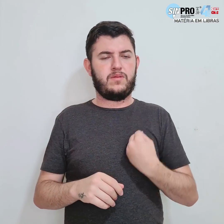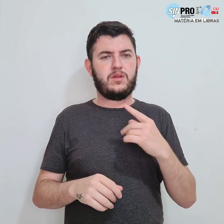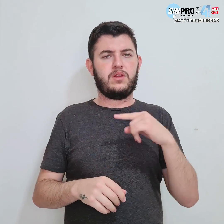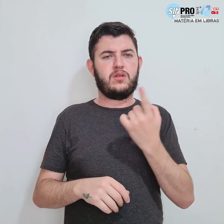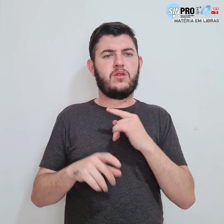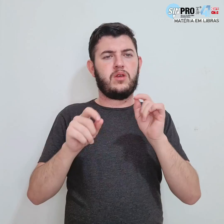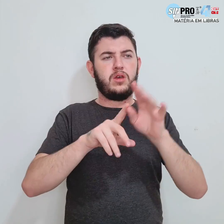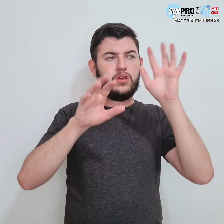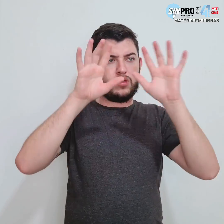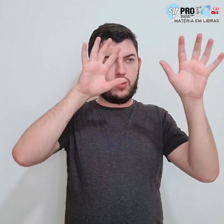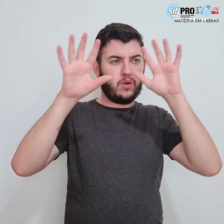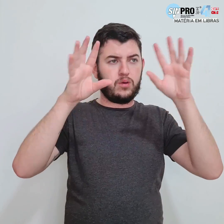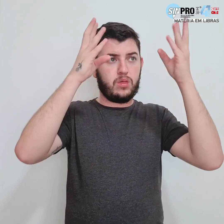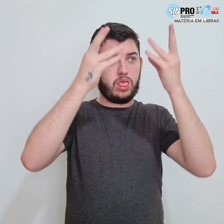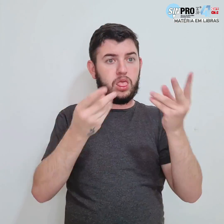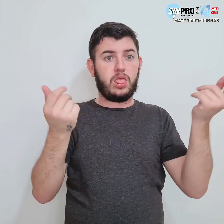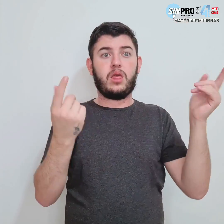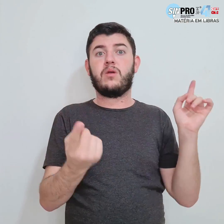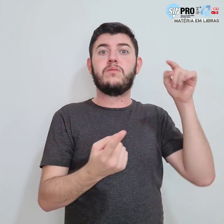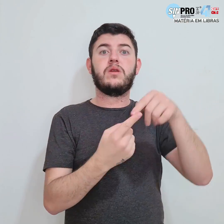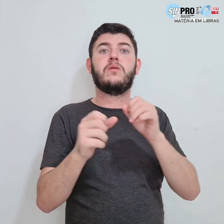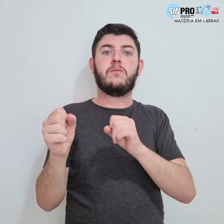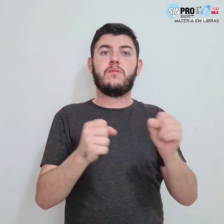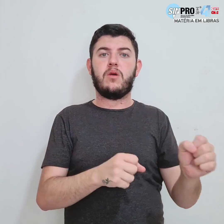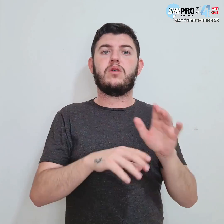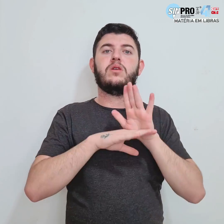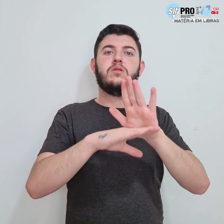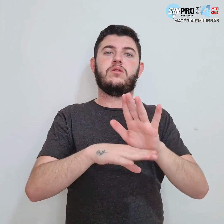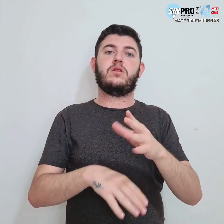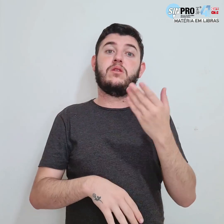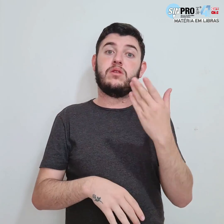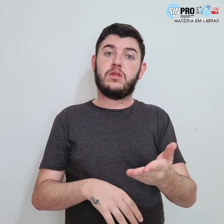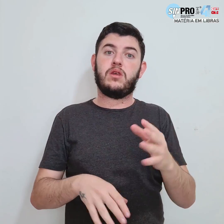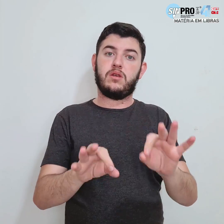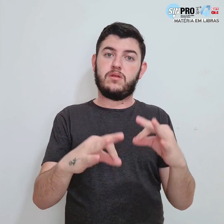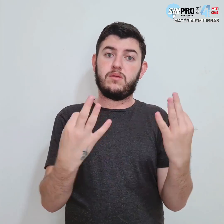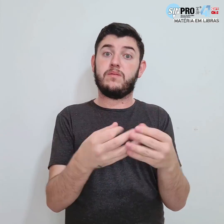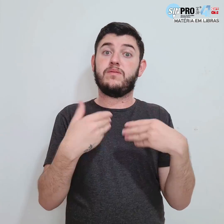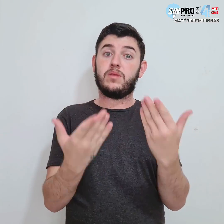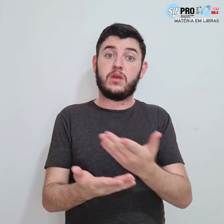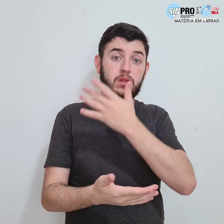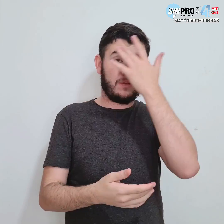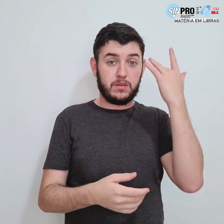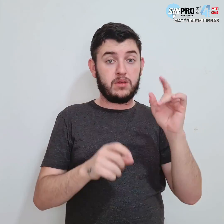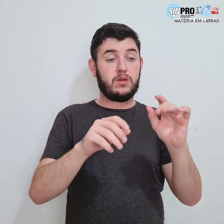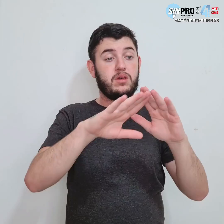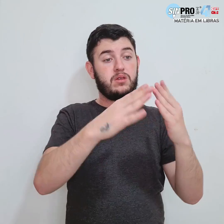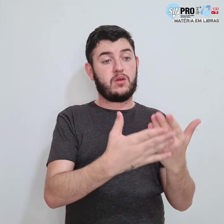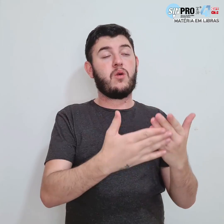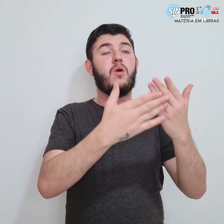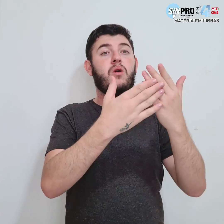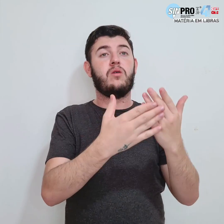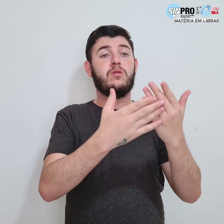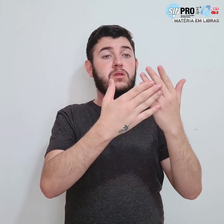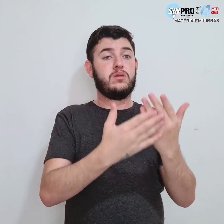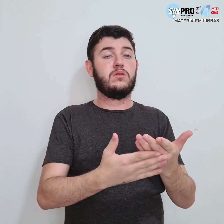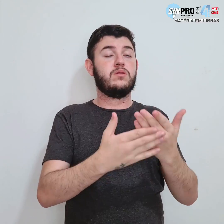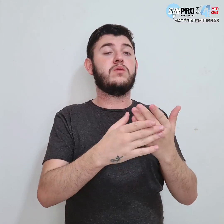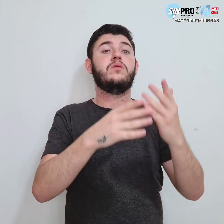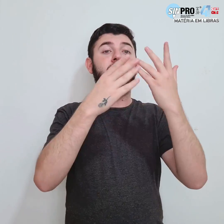de muitos para a reprodução da vida de seus familiares? Os sujeitos, ao escaparem da escola, esvaziam por